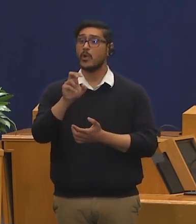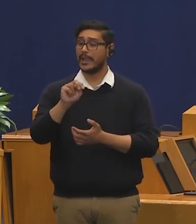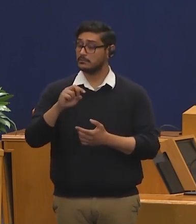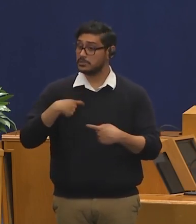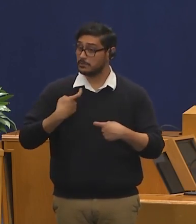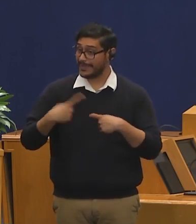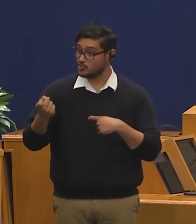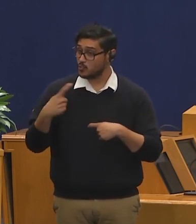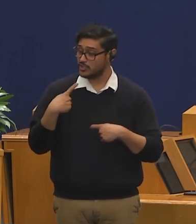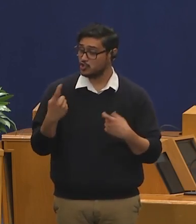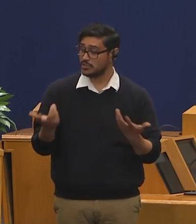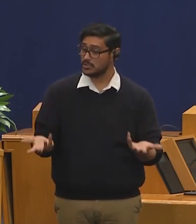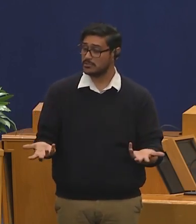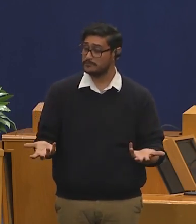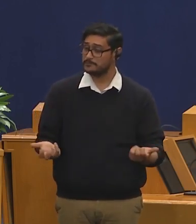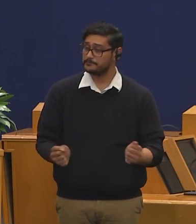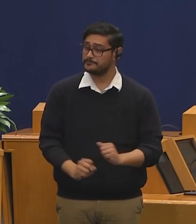Spanish.